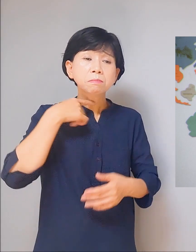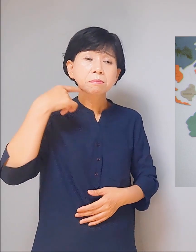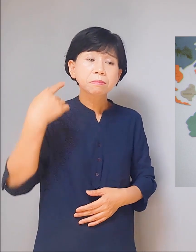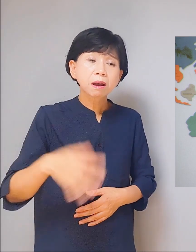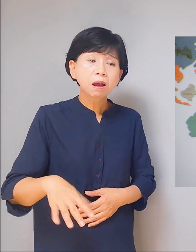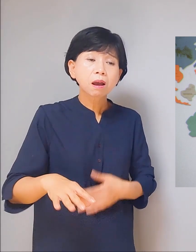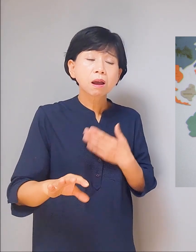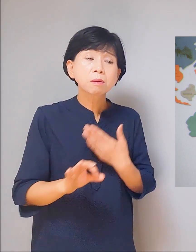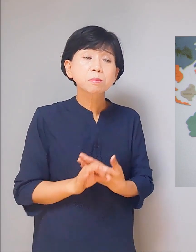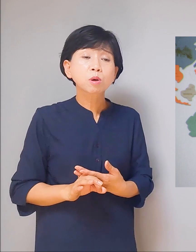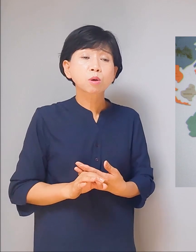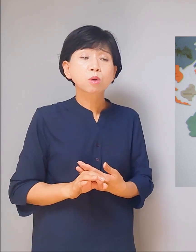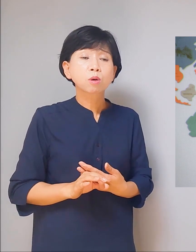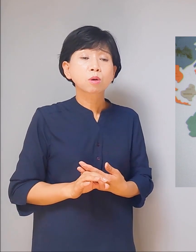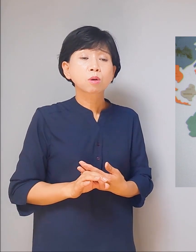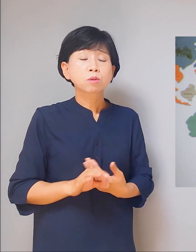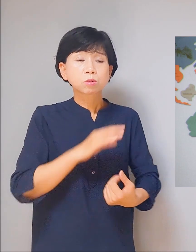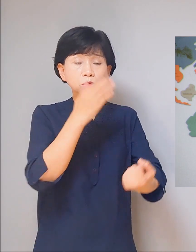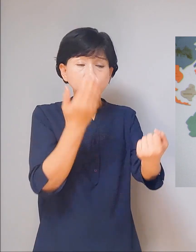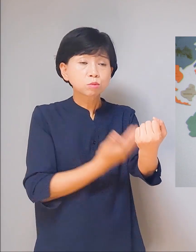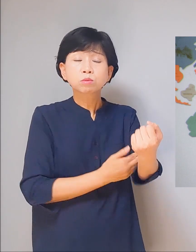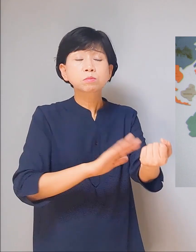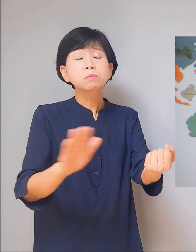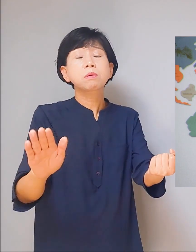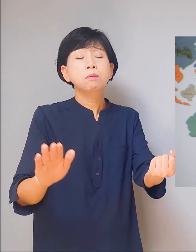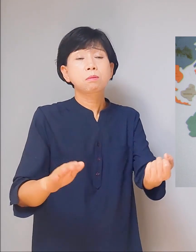그런데 능력은 없어요.